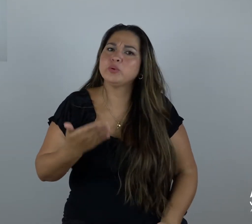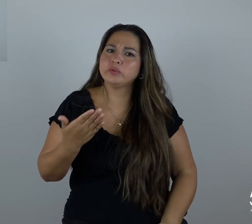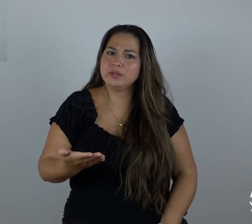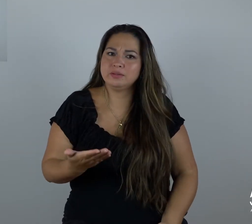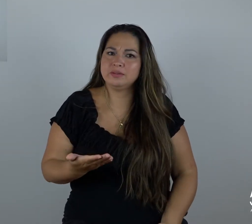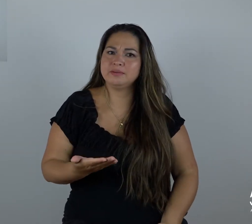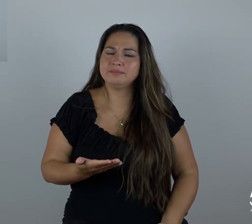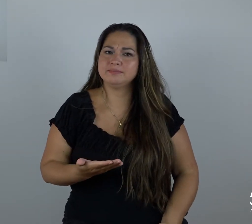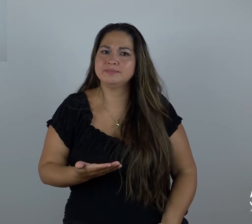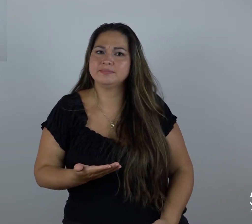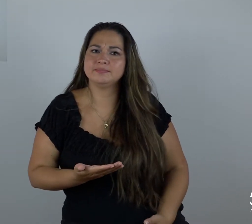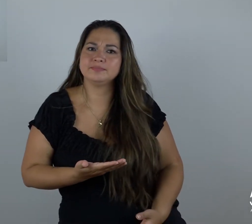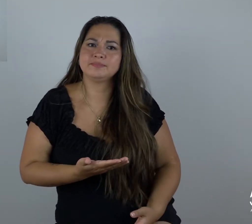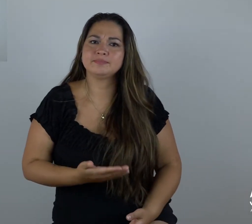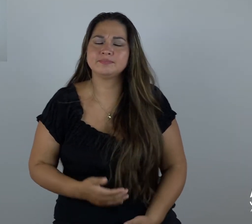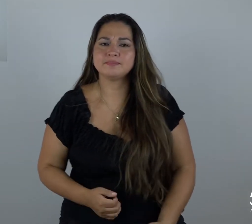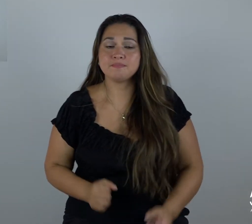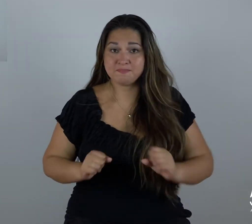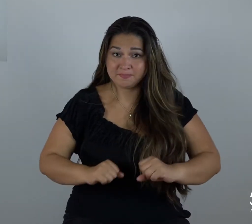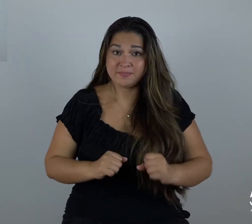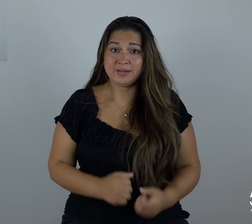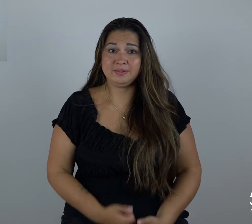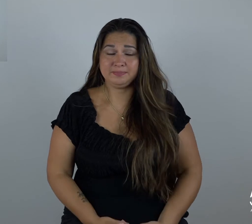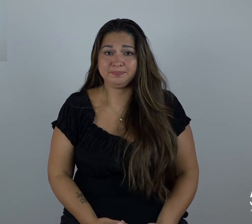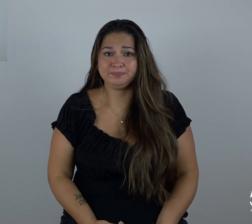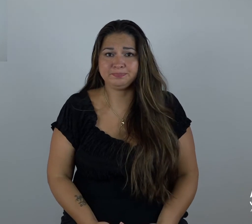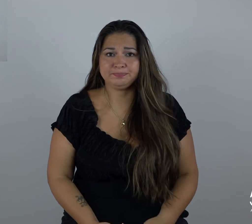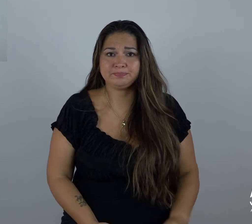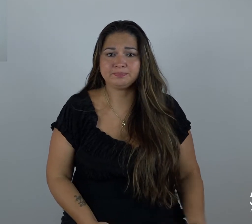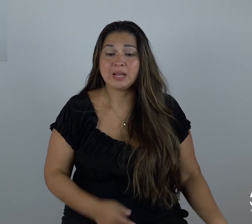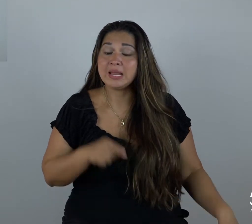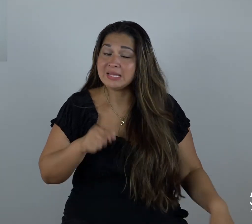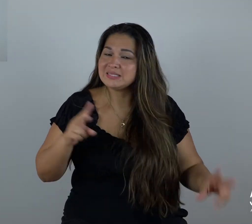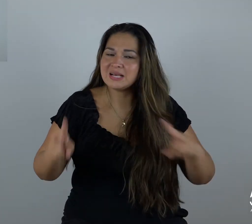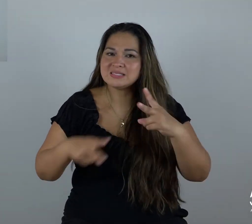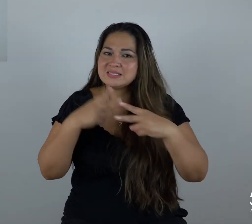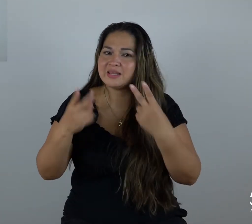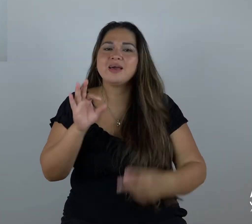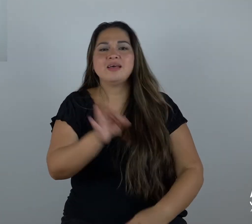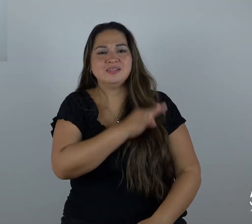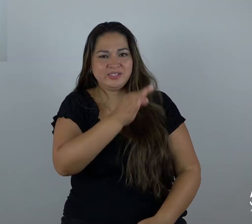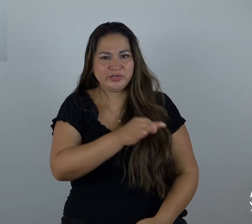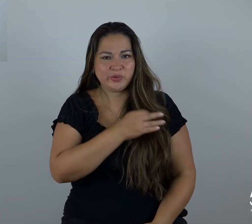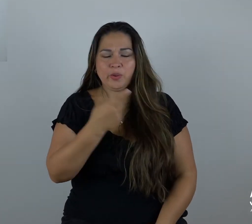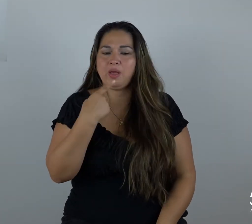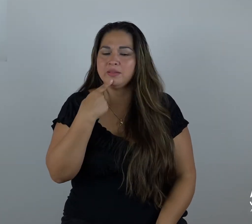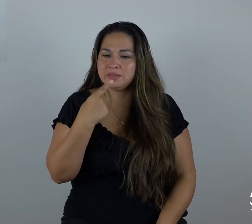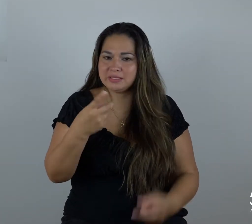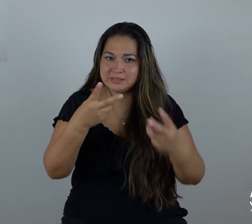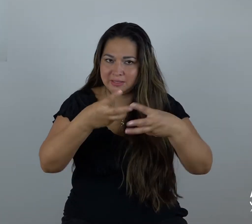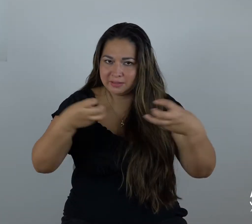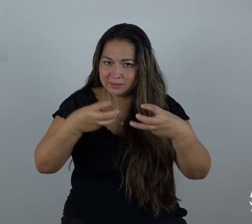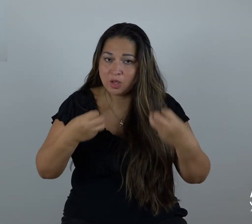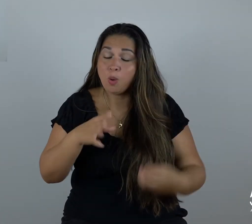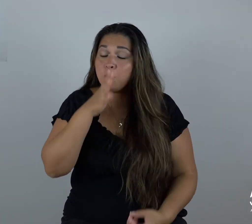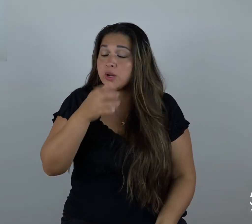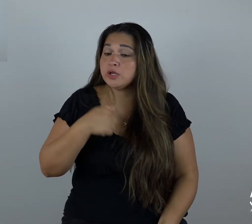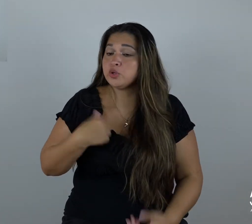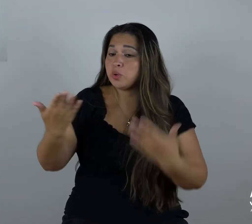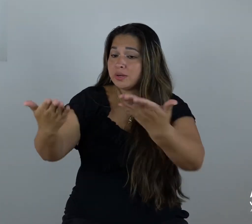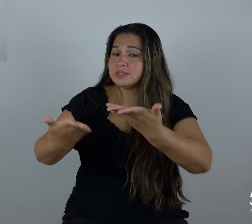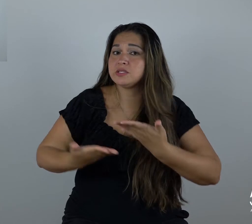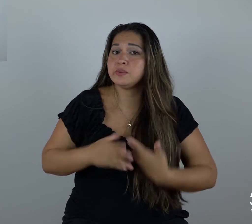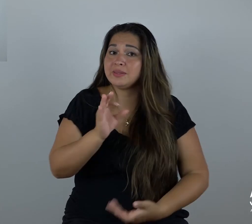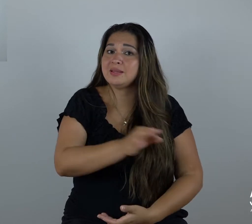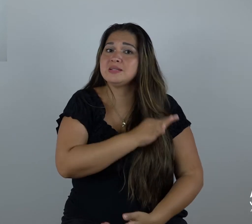la toma del pan y del vino, en esa cena del Señor, en esa comunión con el Señor. Dice lo siguiente el texto: porque yo